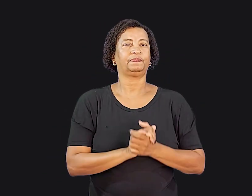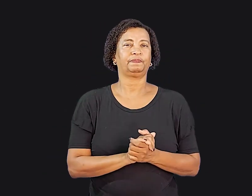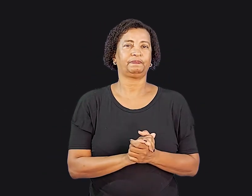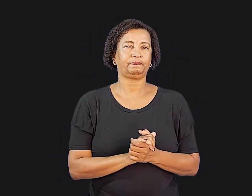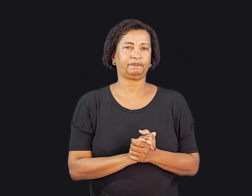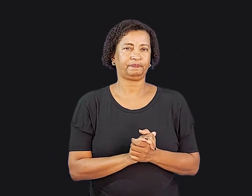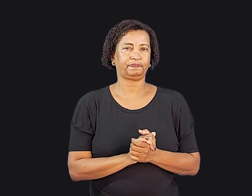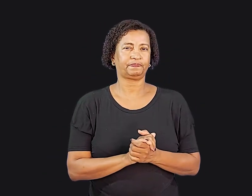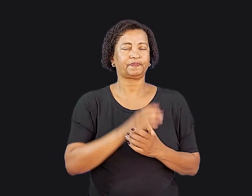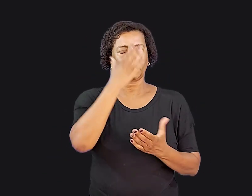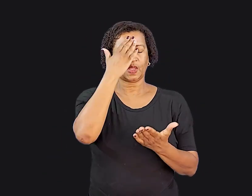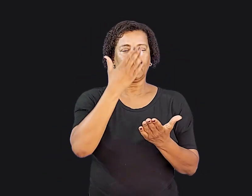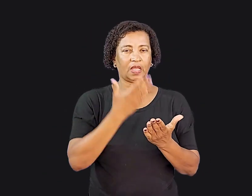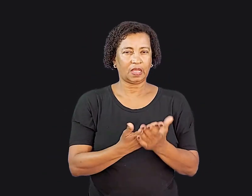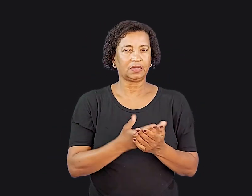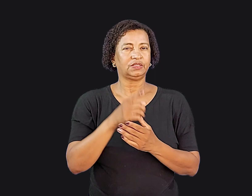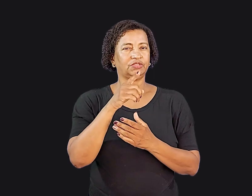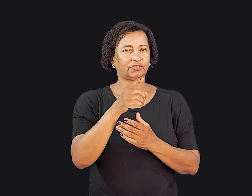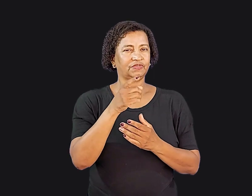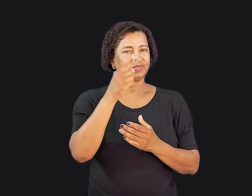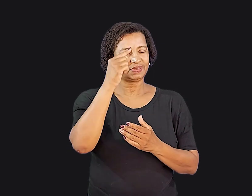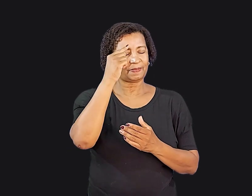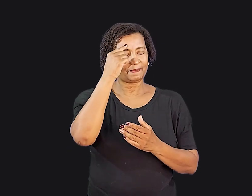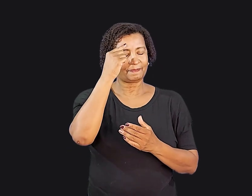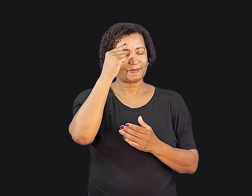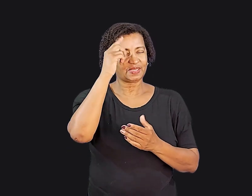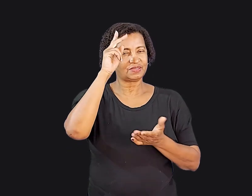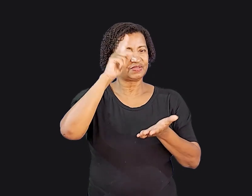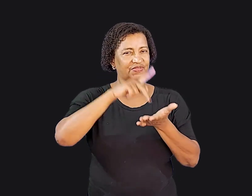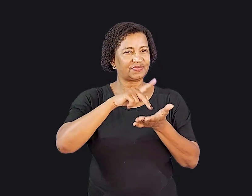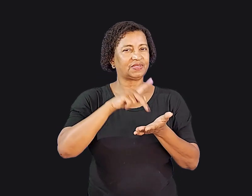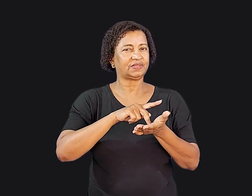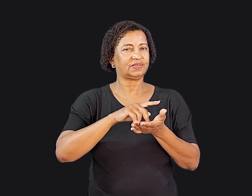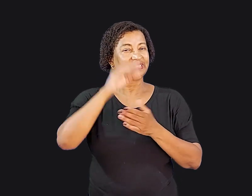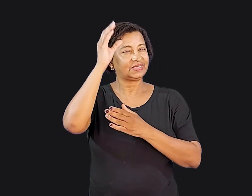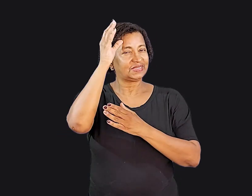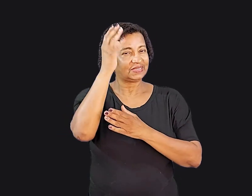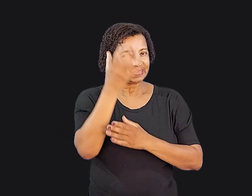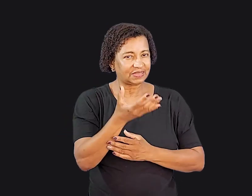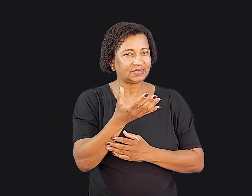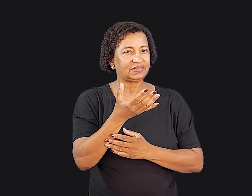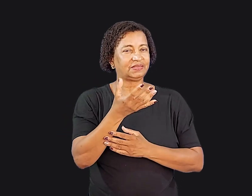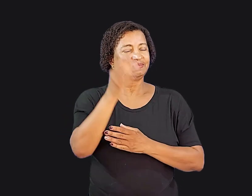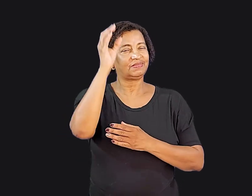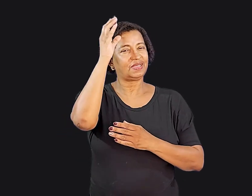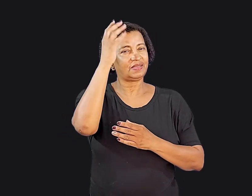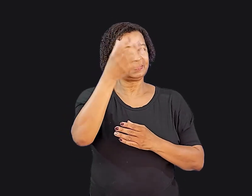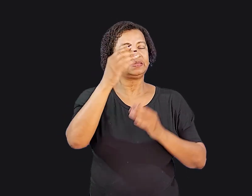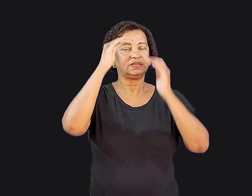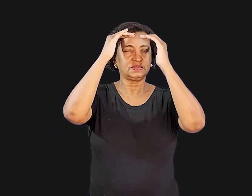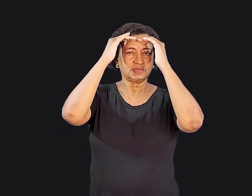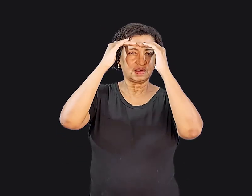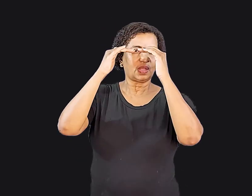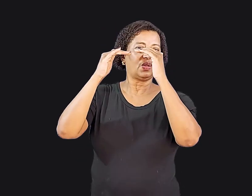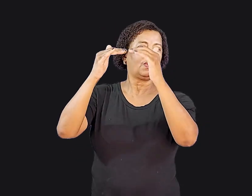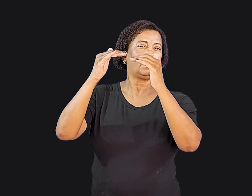salvar. Nós queremos que você pense sinceramente nisso. Tome uma decisão de obedecer o